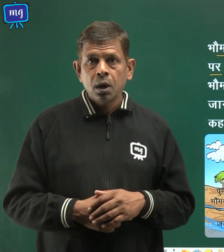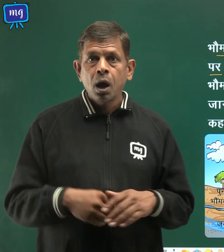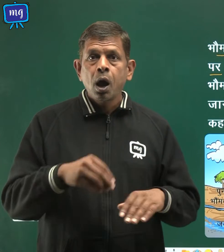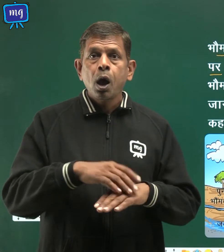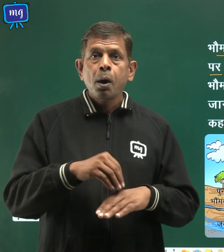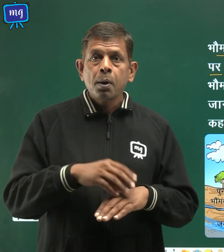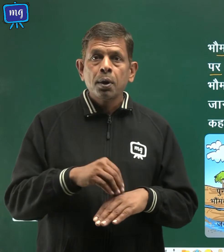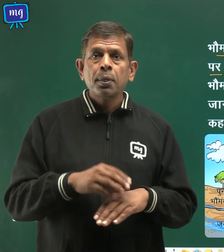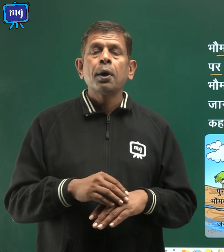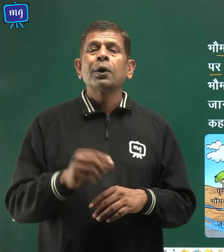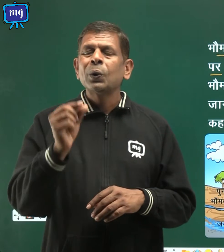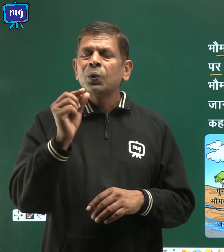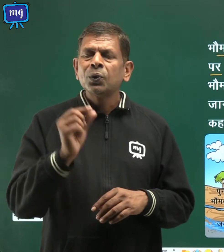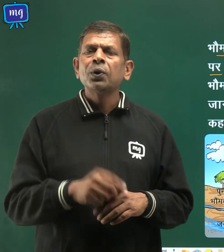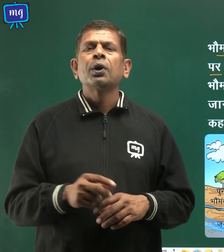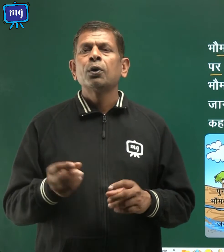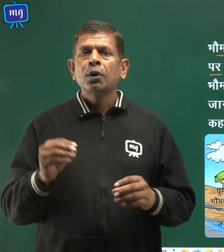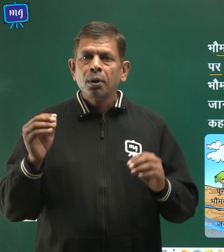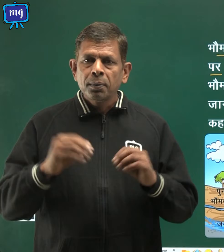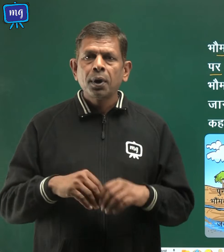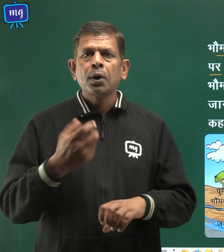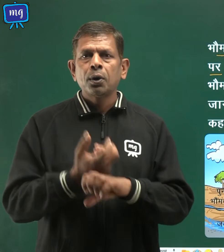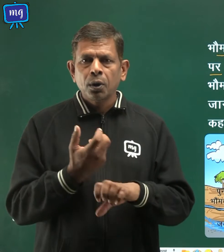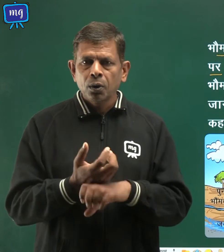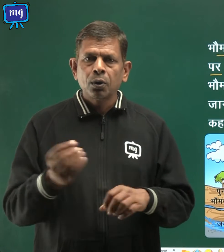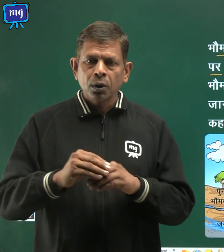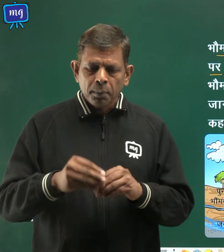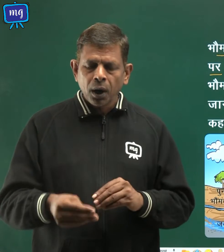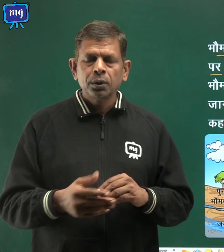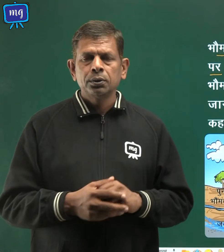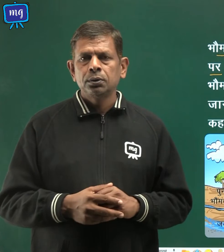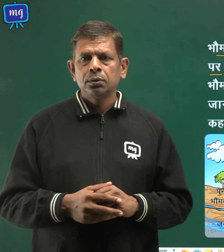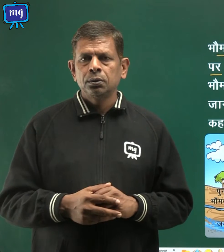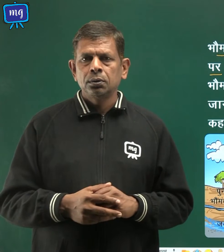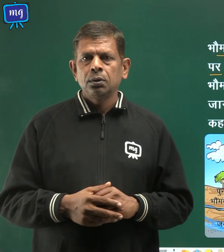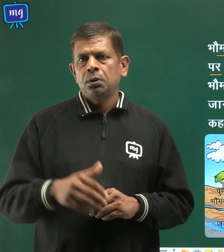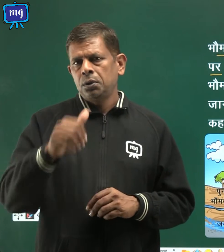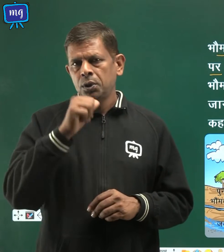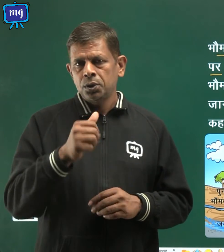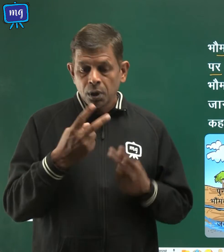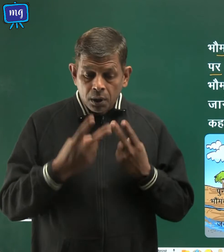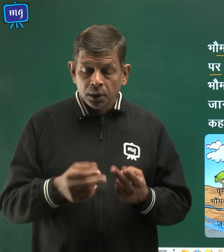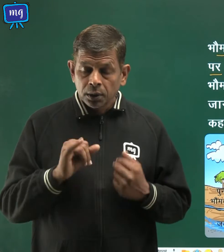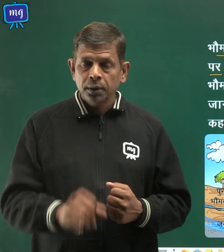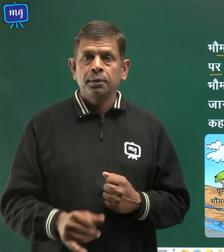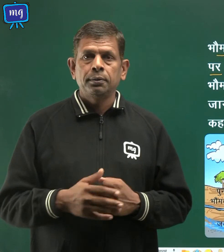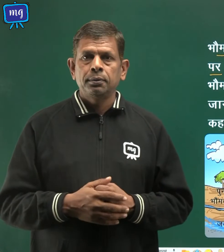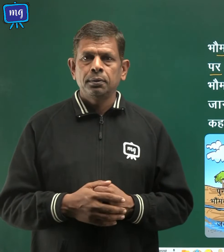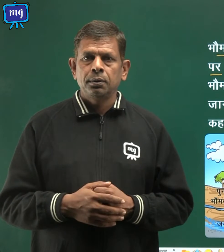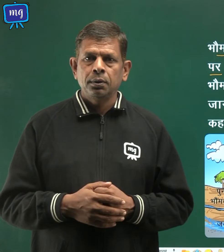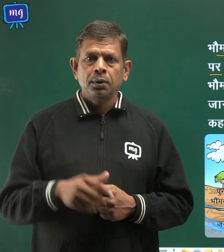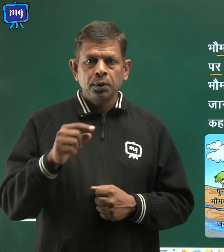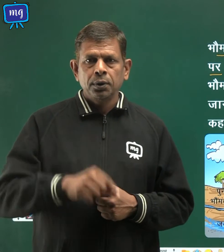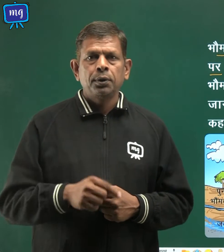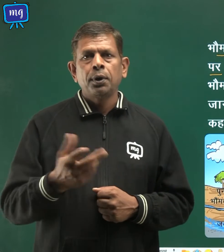मृदा के कणों के बीच, चट्टानों के पास जल पाया जाता है।